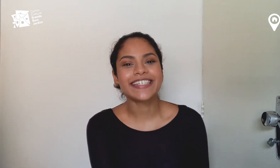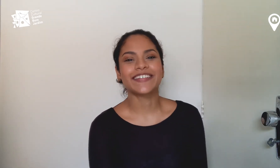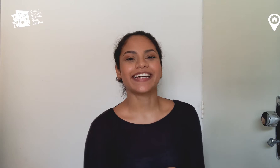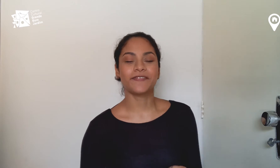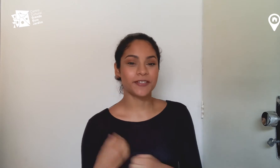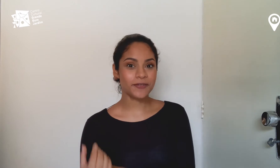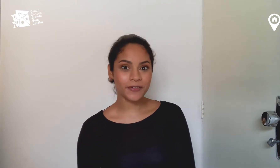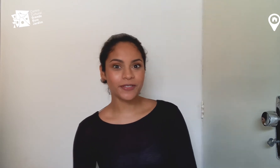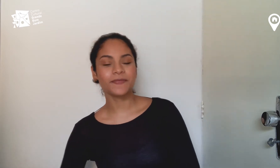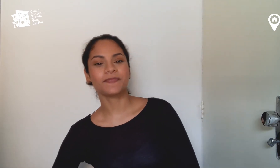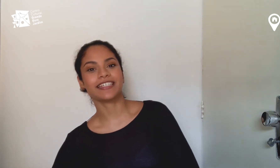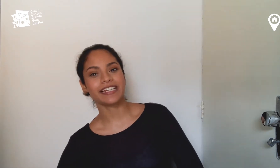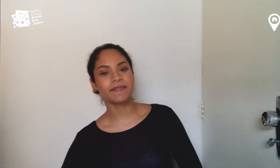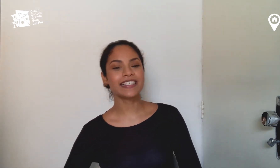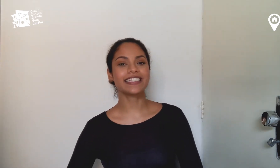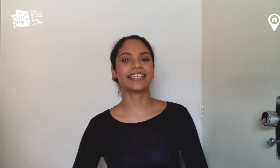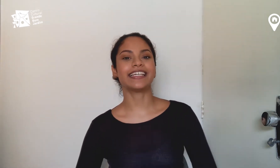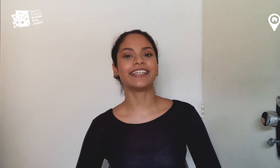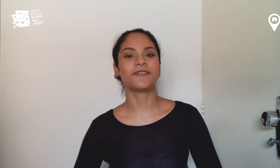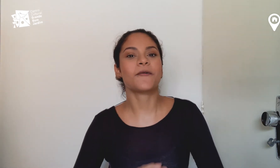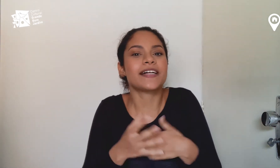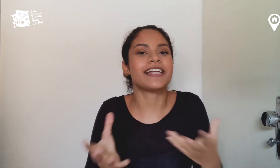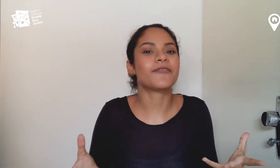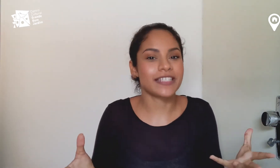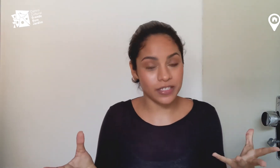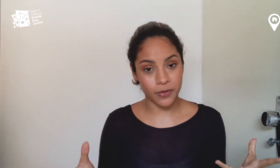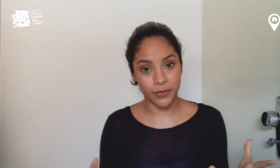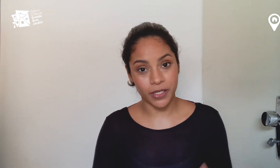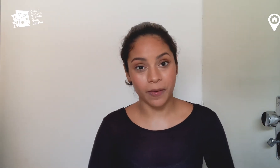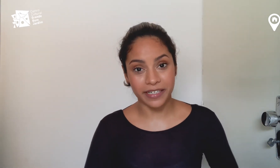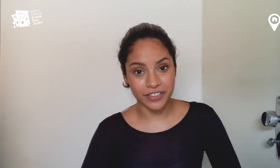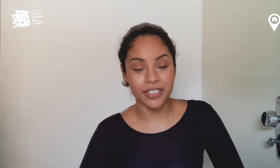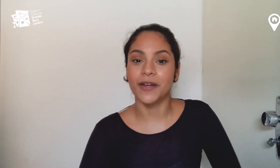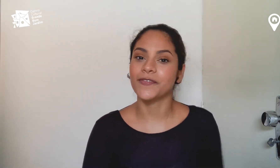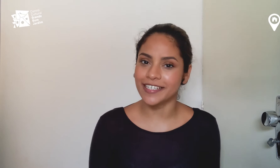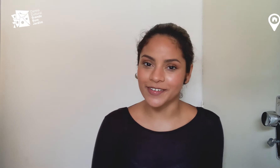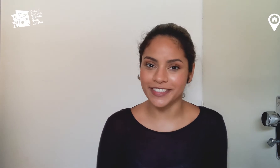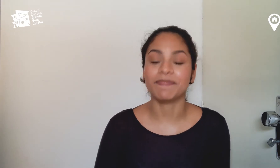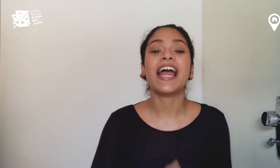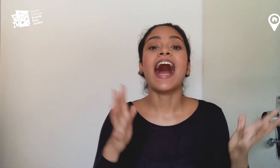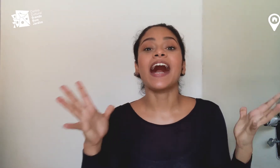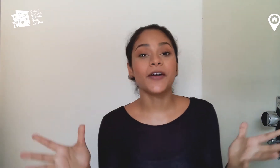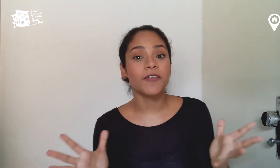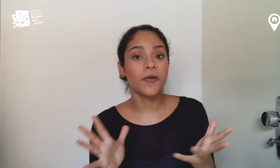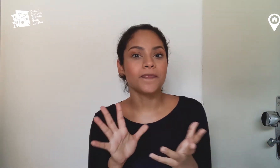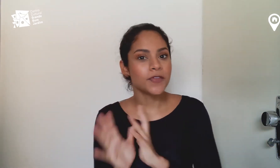né? Eu fiz um curso de Libras e vou compartilhar com vocês um pouquinho do que eu aprendi, espero que vocês gostem. Agora eu vou só